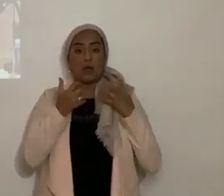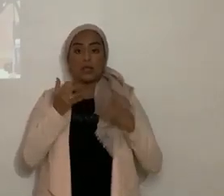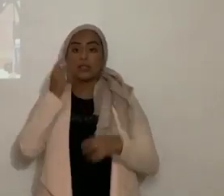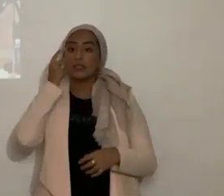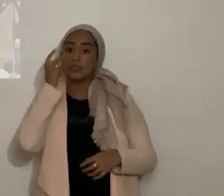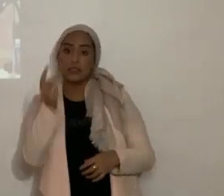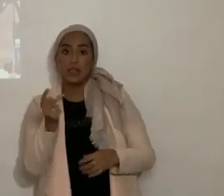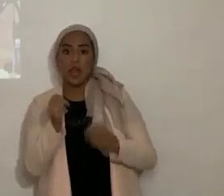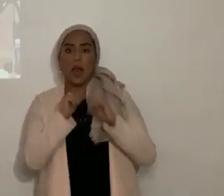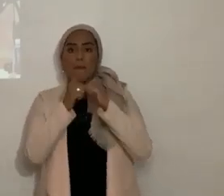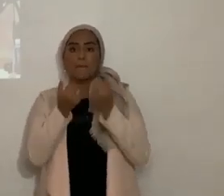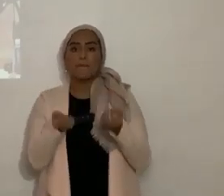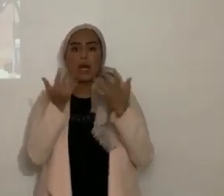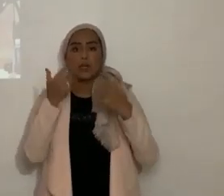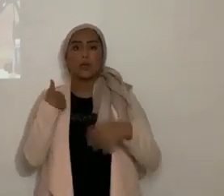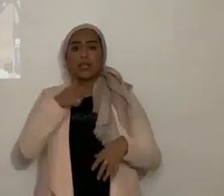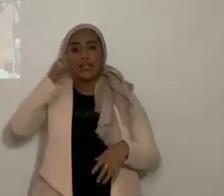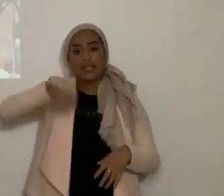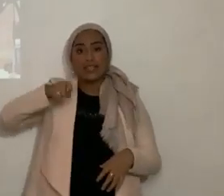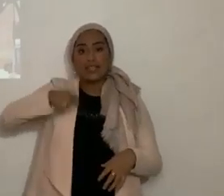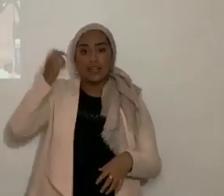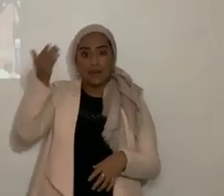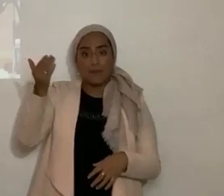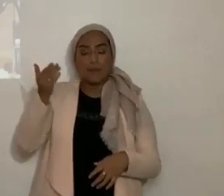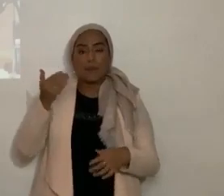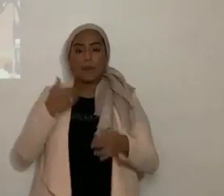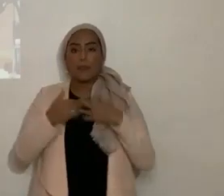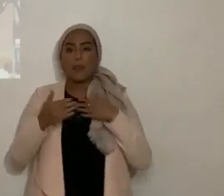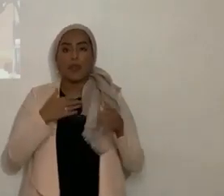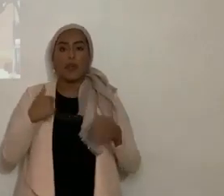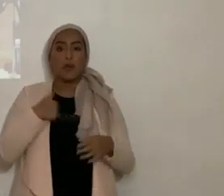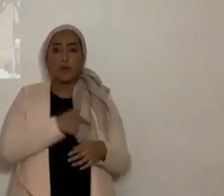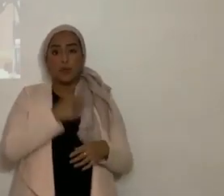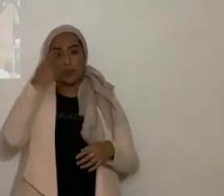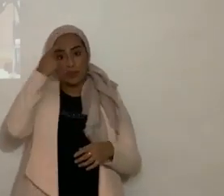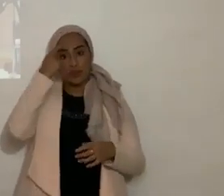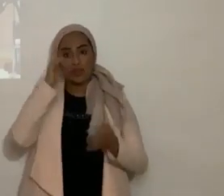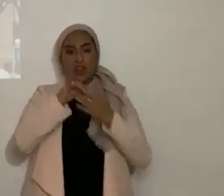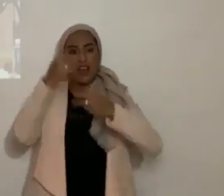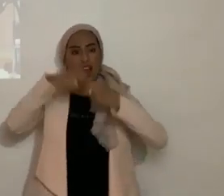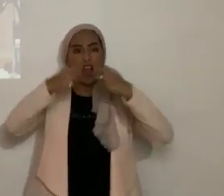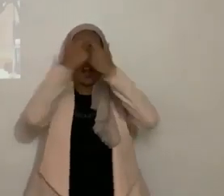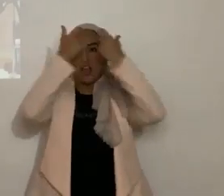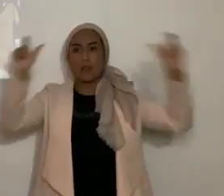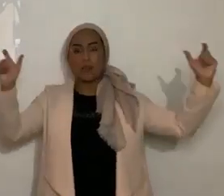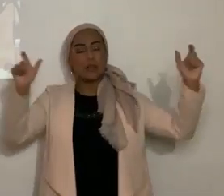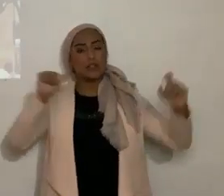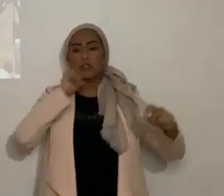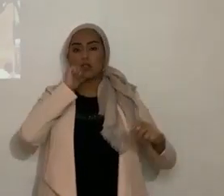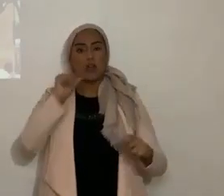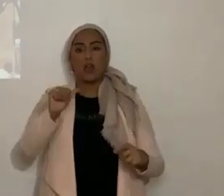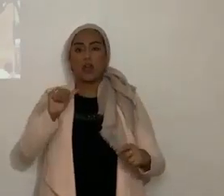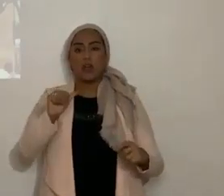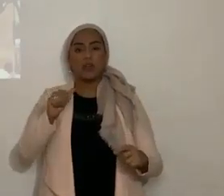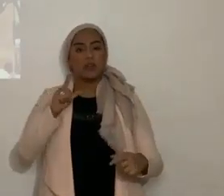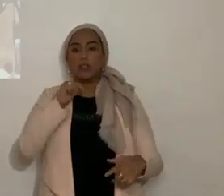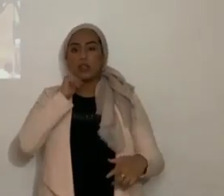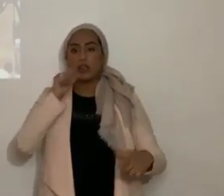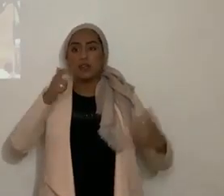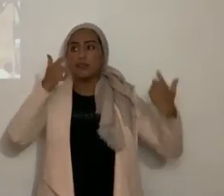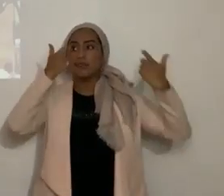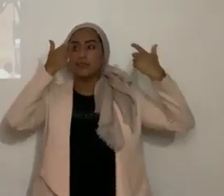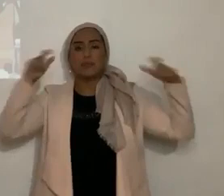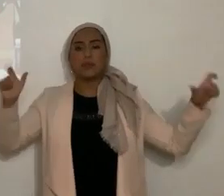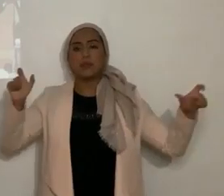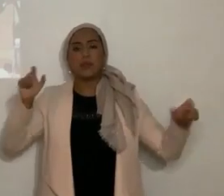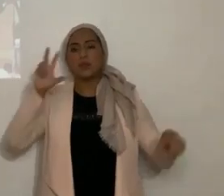nosotros mismos veamos cuánto le necesitamos, aunque pensemos que la prueba es inmensa. No es así, la prueba no es